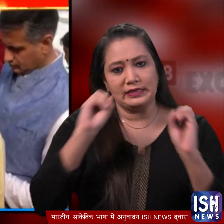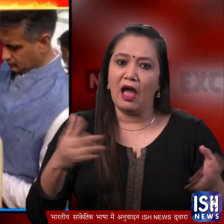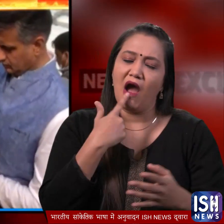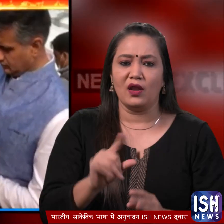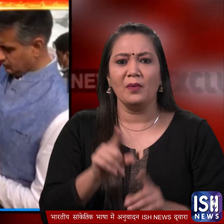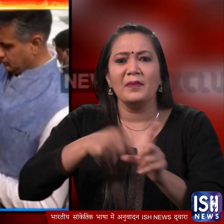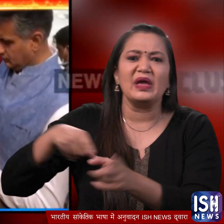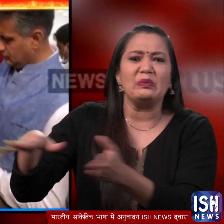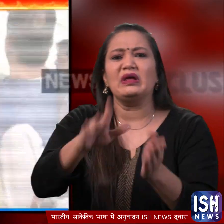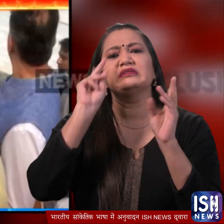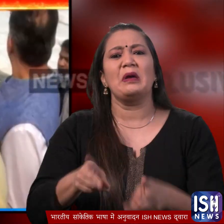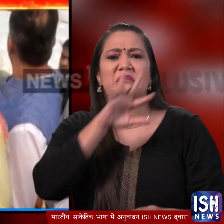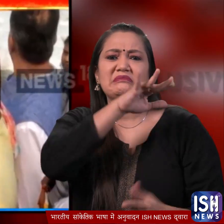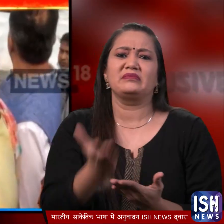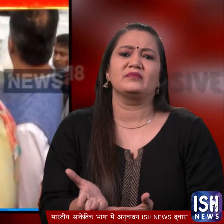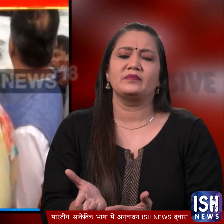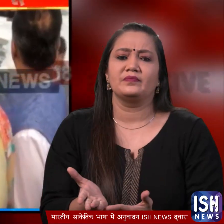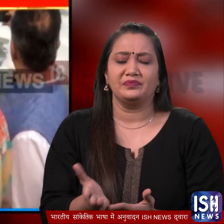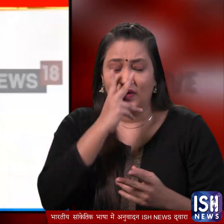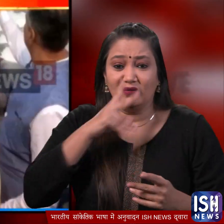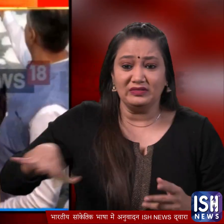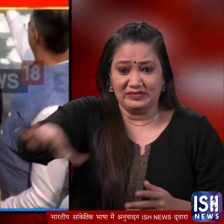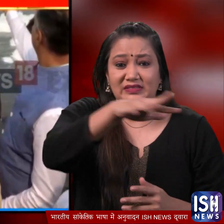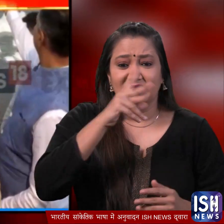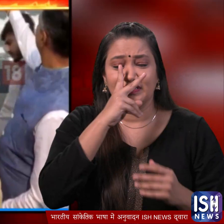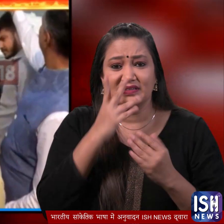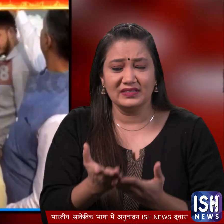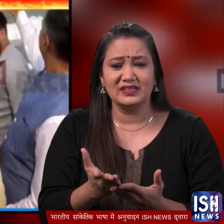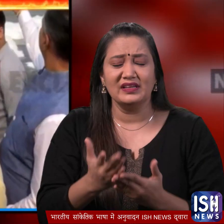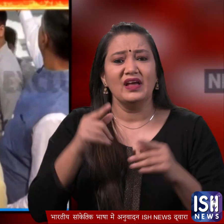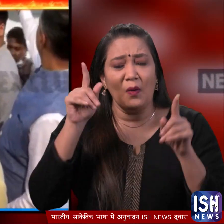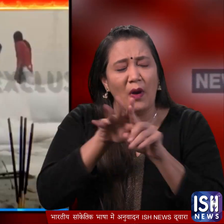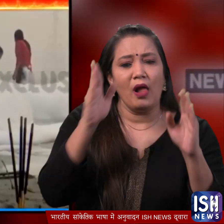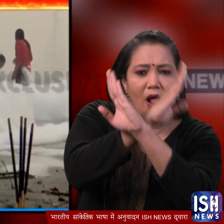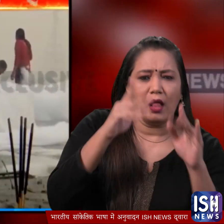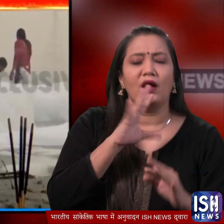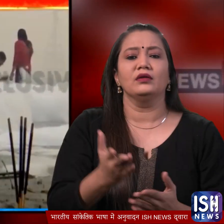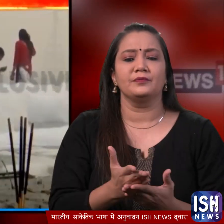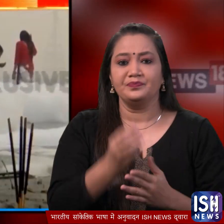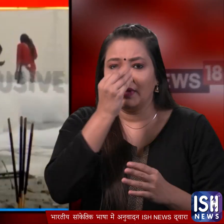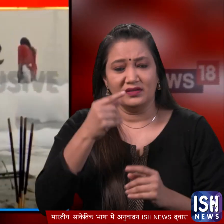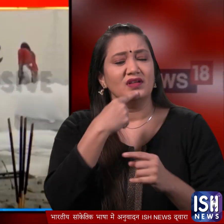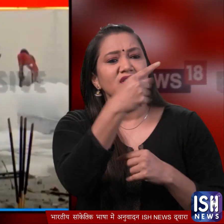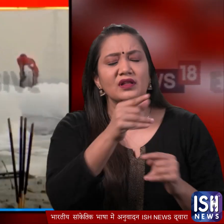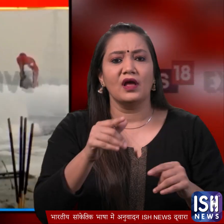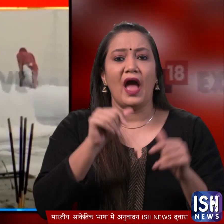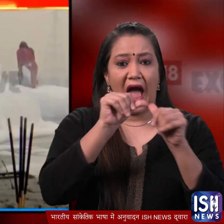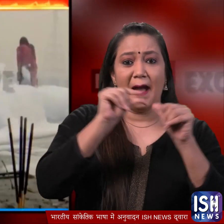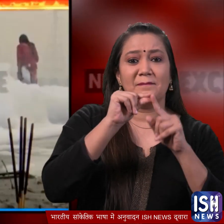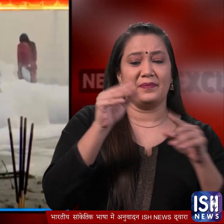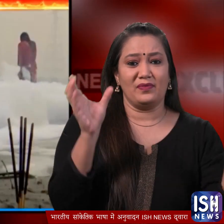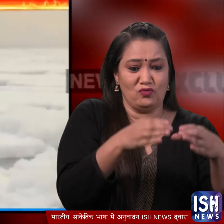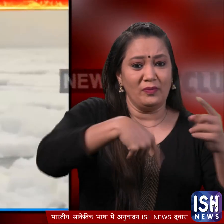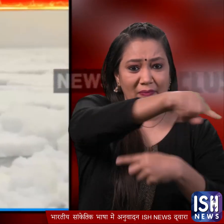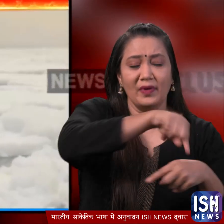जी प्रतिबंधित रहेंगे, क्योंकि ये जो दृश्य है ना, ये दृश्य को छुपाना चाहते हैं। बीजेपी ने सवाल उठाया तो आम आदमी पार्टी भी